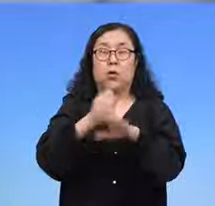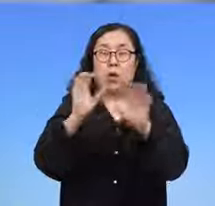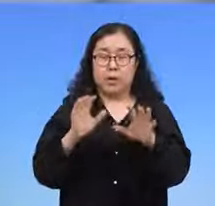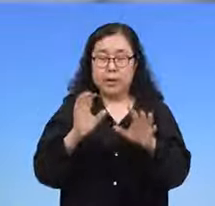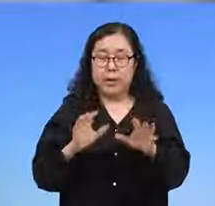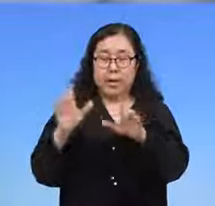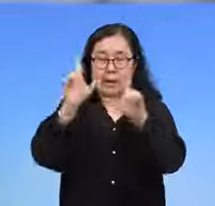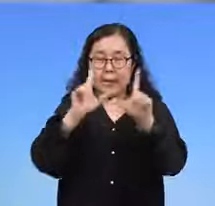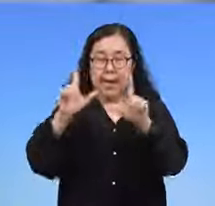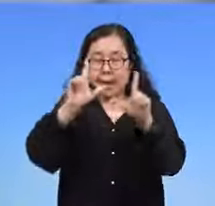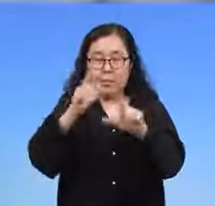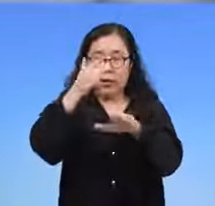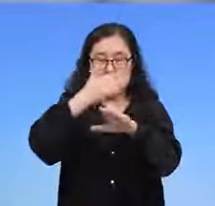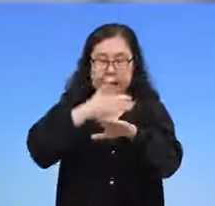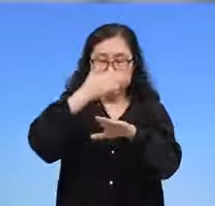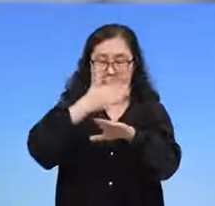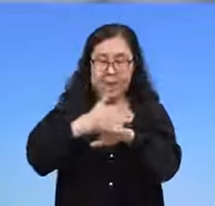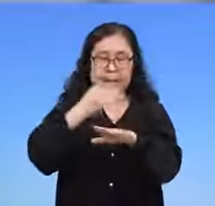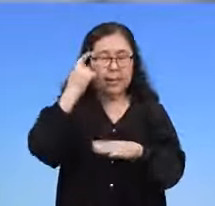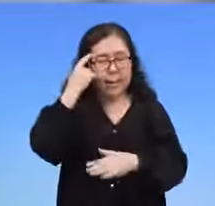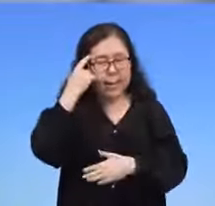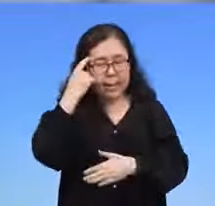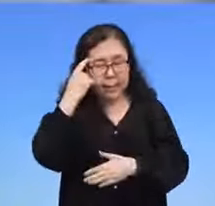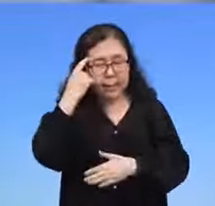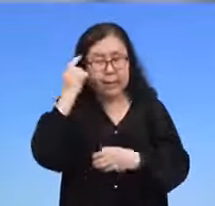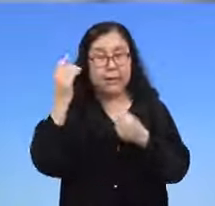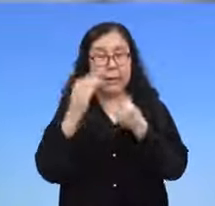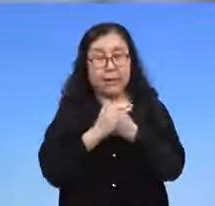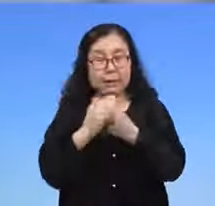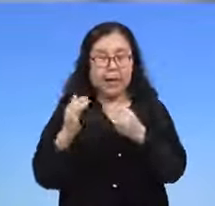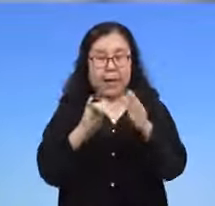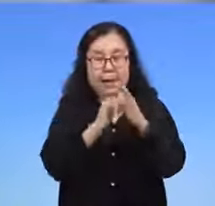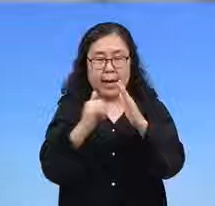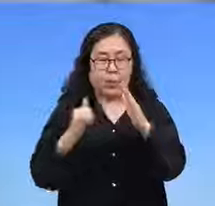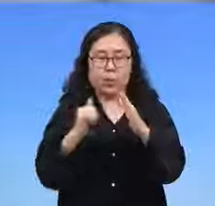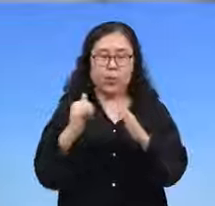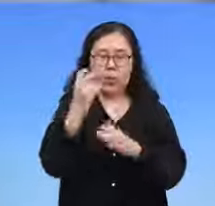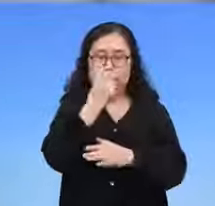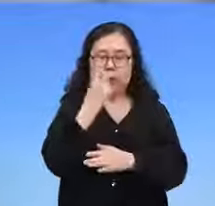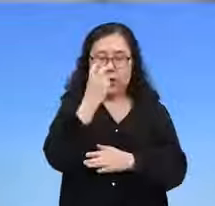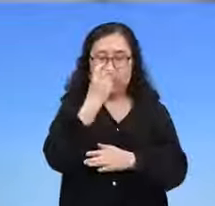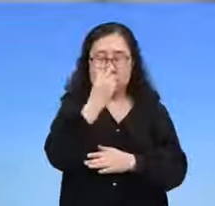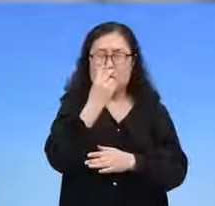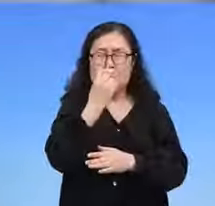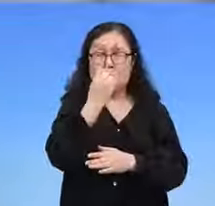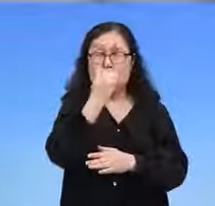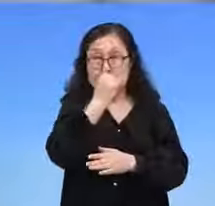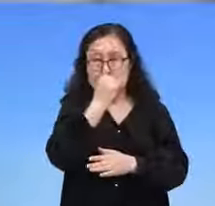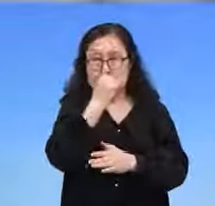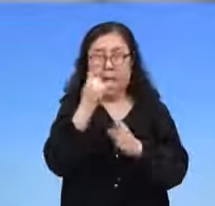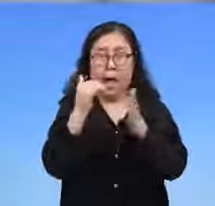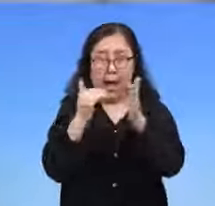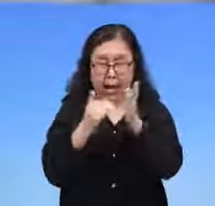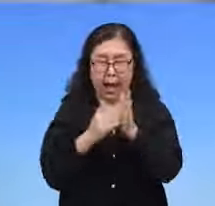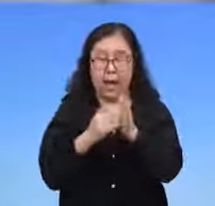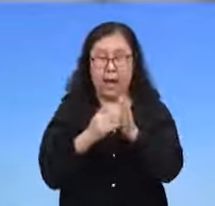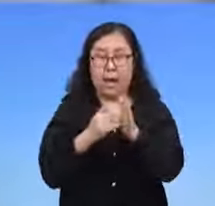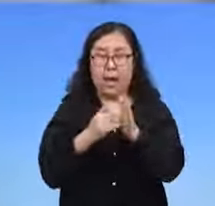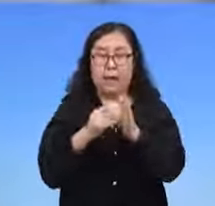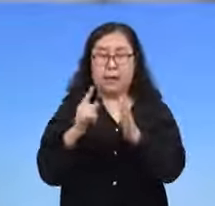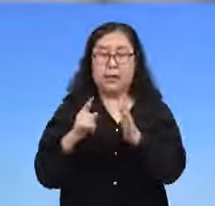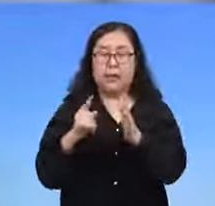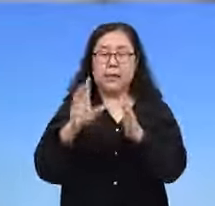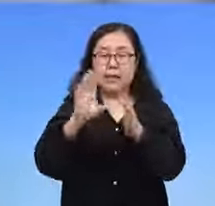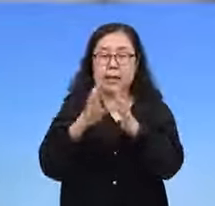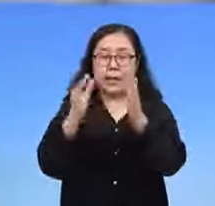하지만 현재의 삶을 감사히 여기게 되면서 가족을 지킬 수 있게 되었다라는 이 결론이 나오기까지